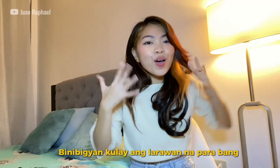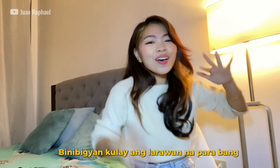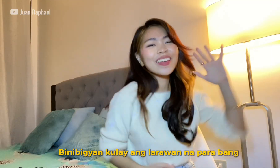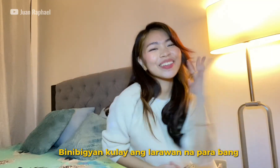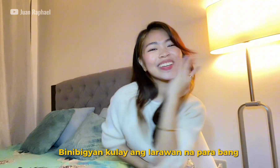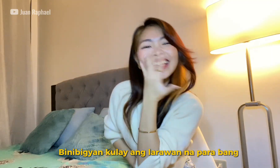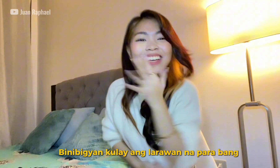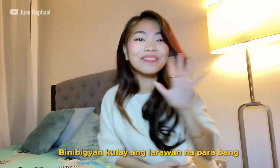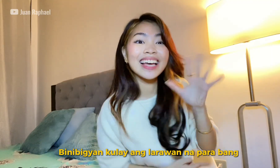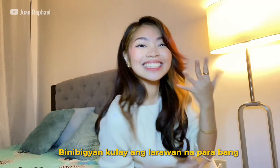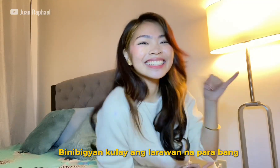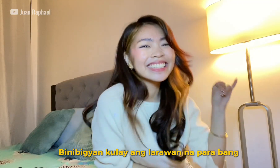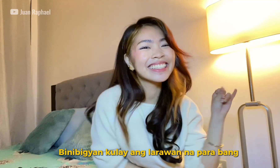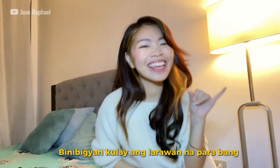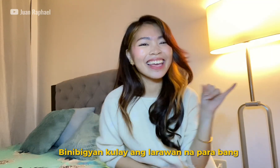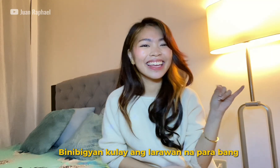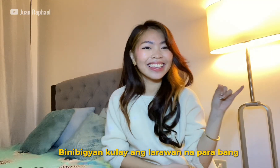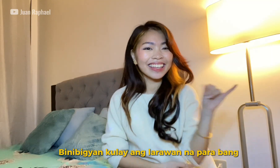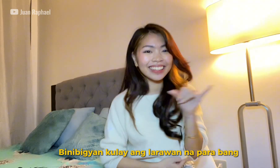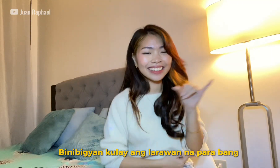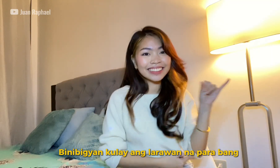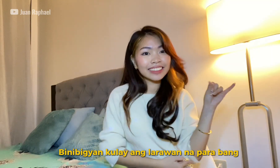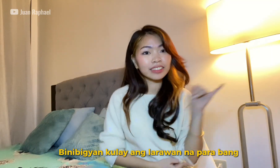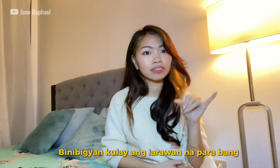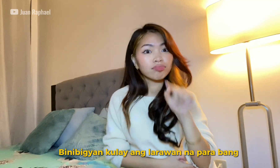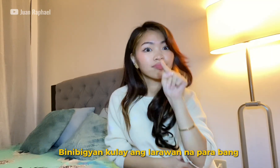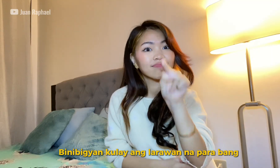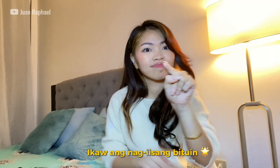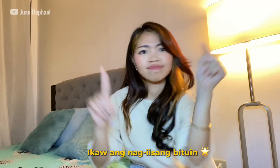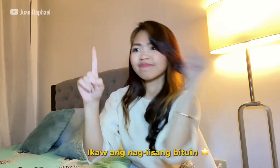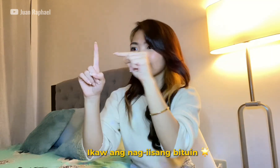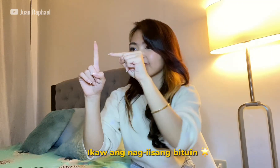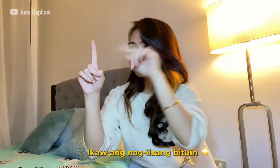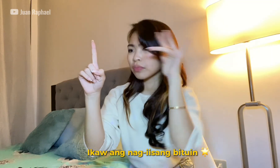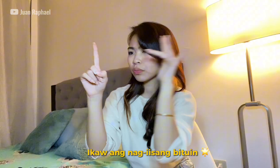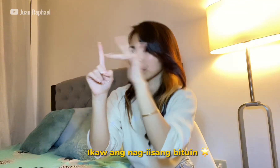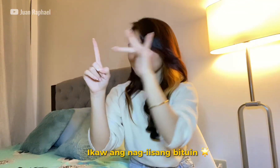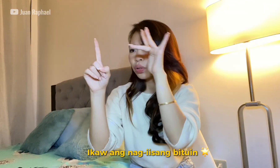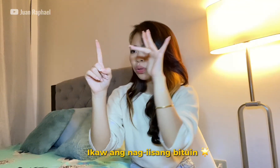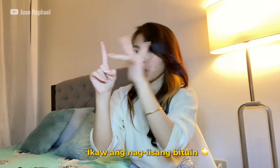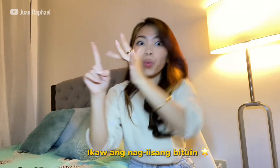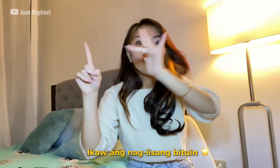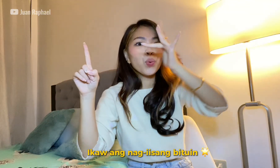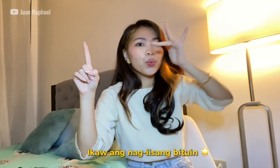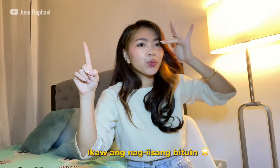ang larawan na para bang ikaw ang nag-iisang